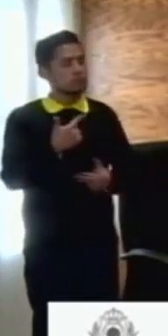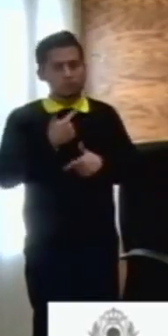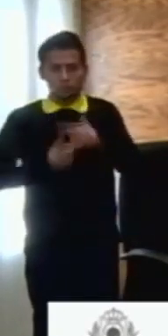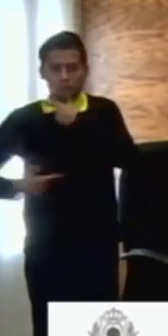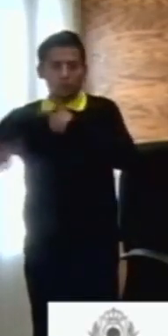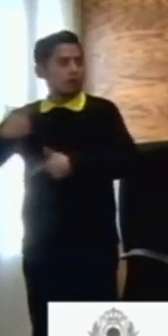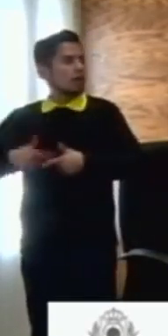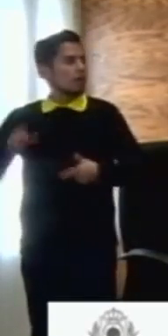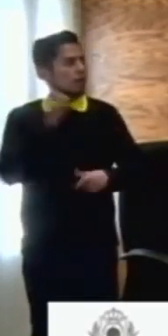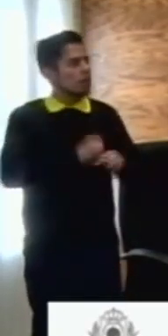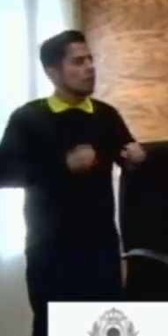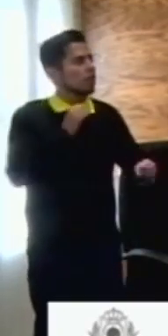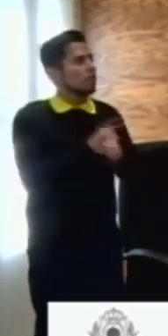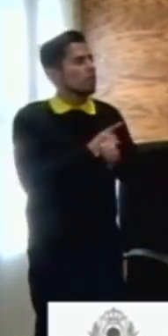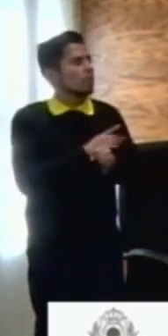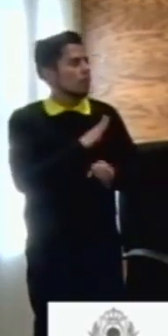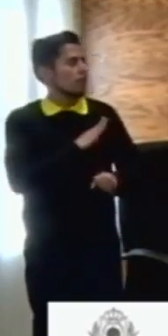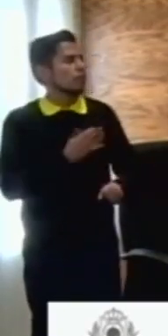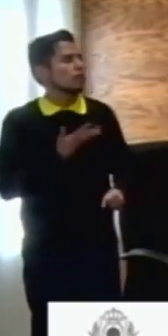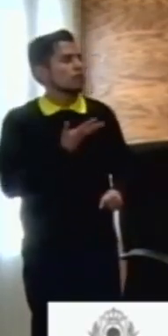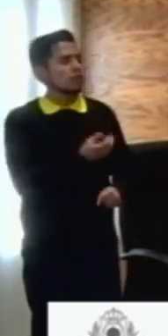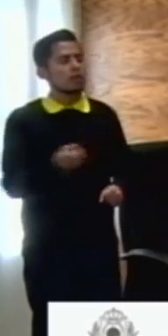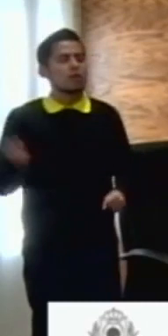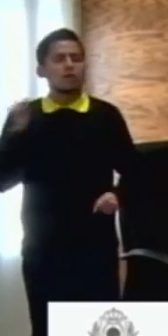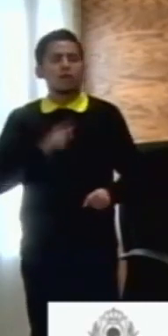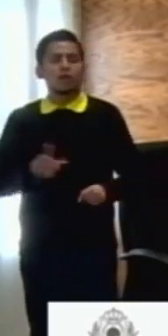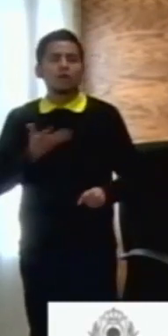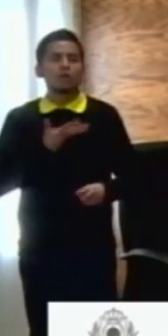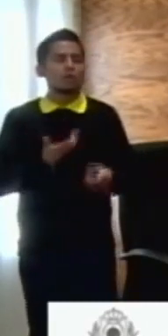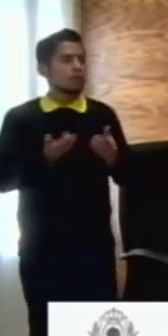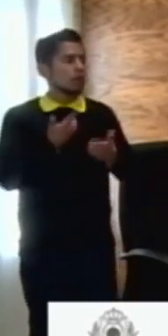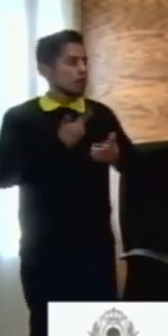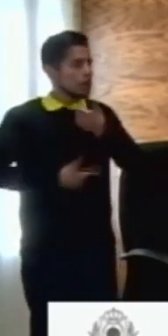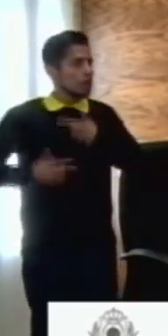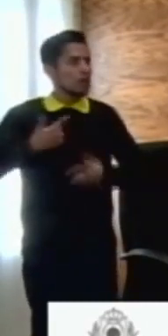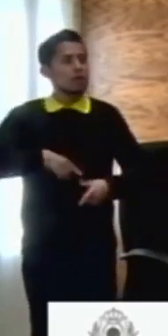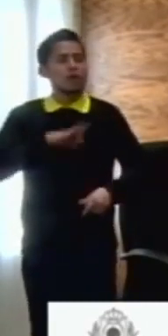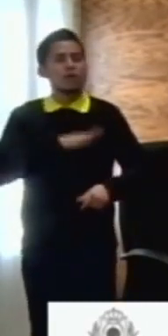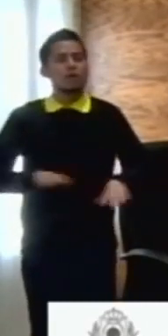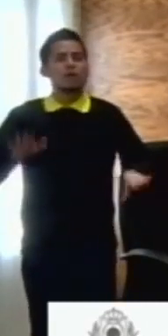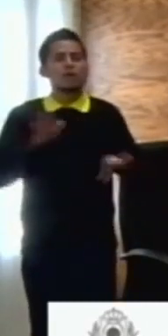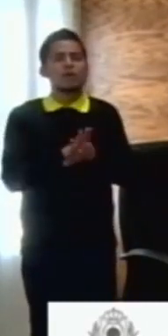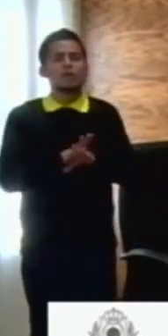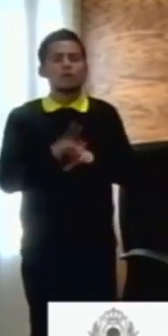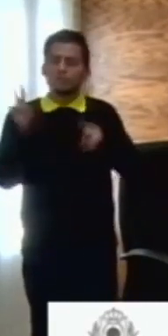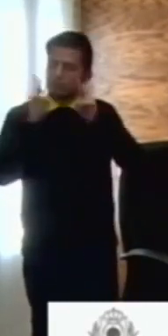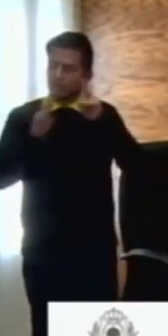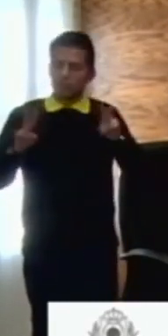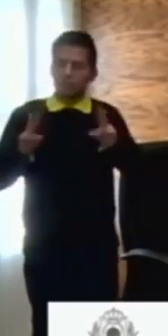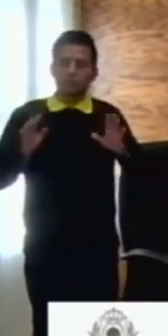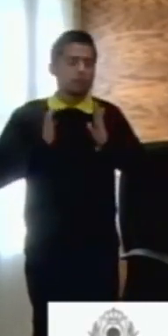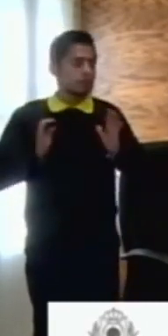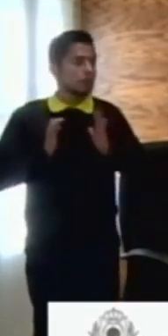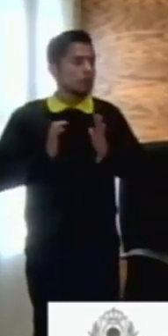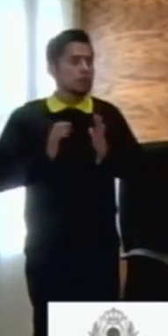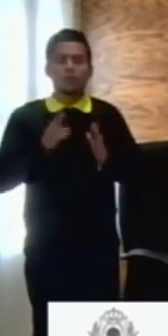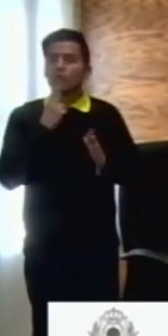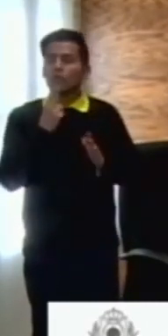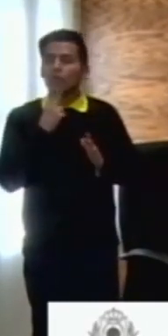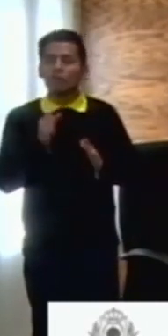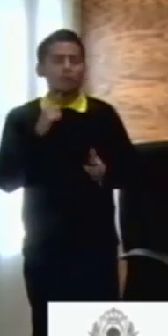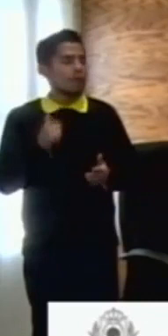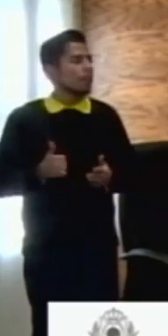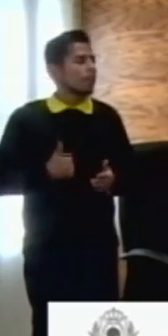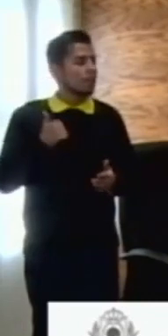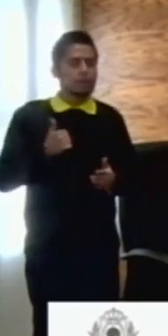posibilidad de que también contarán con ella y seamos una generación que pueda cambiar la visión en el cuidado manejo y